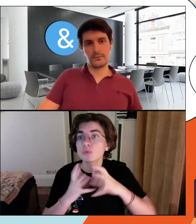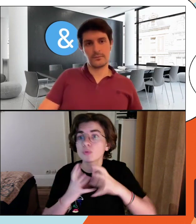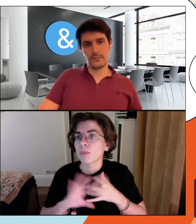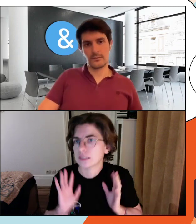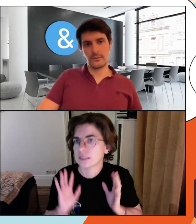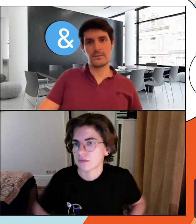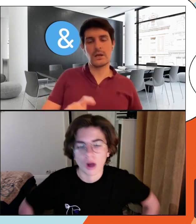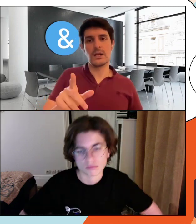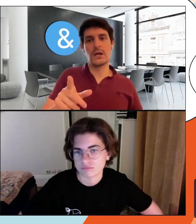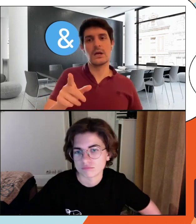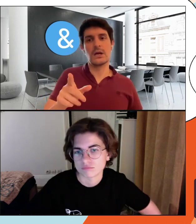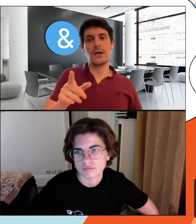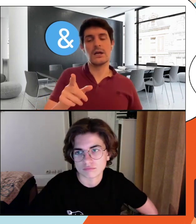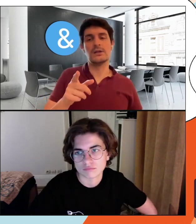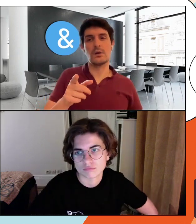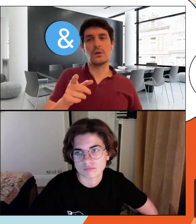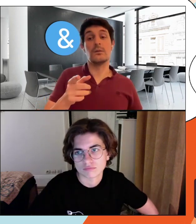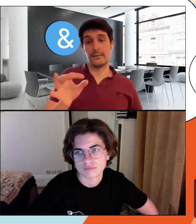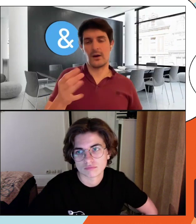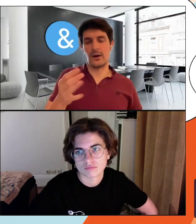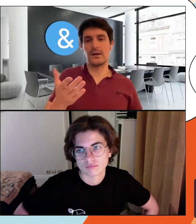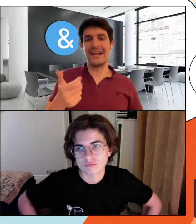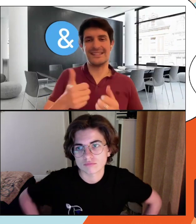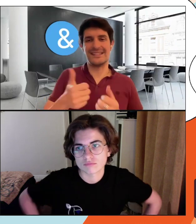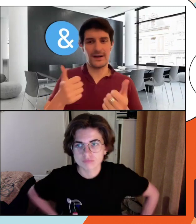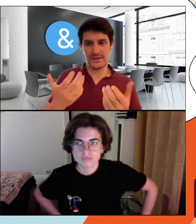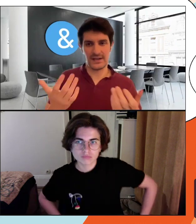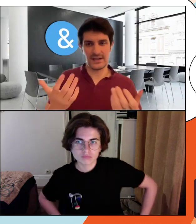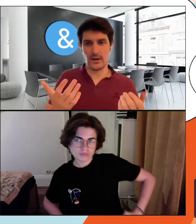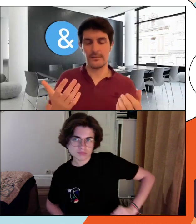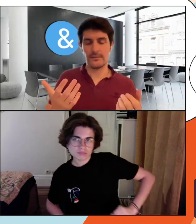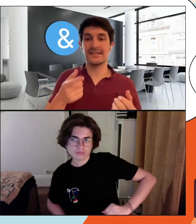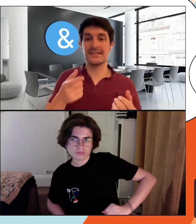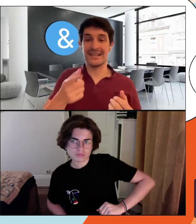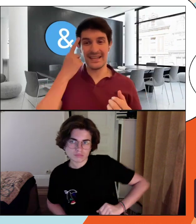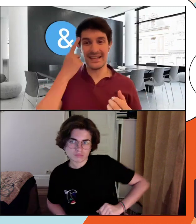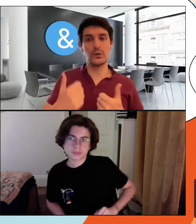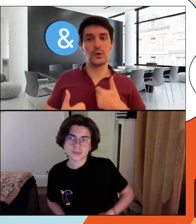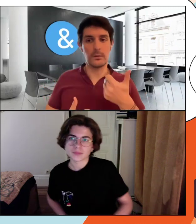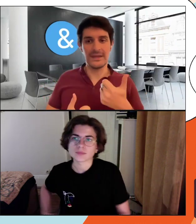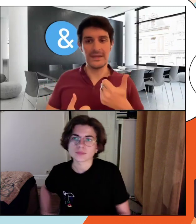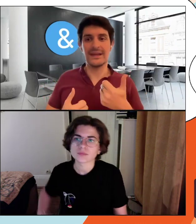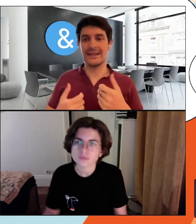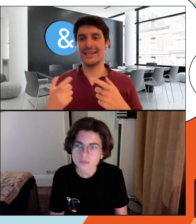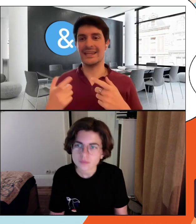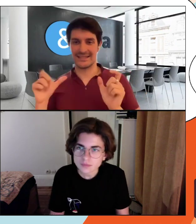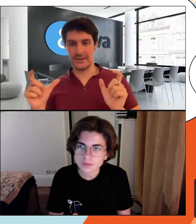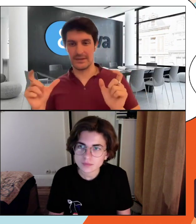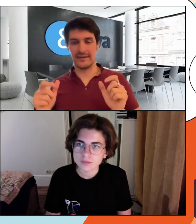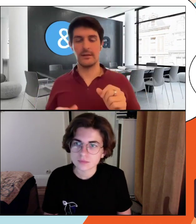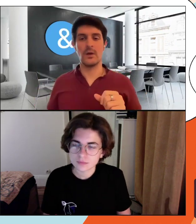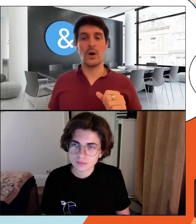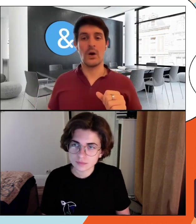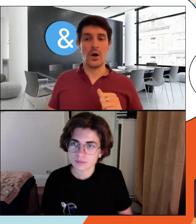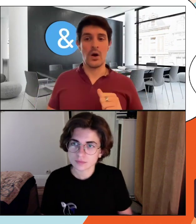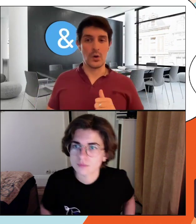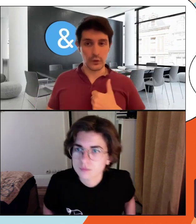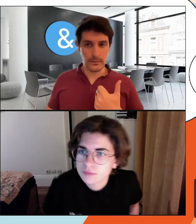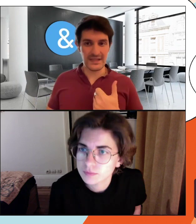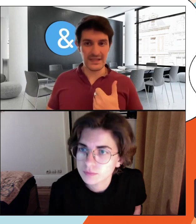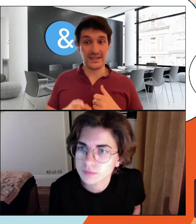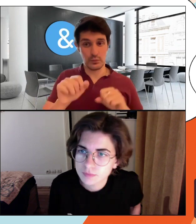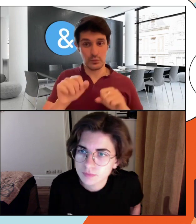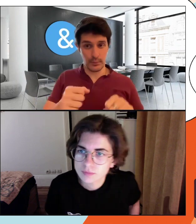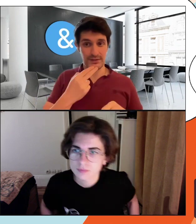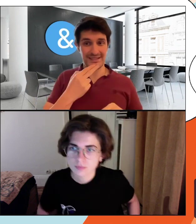Voilà. Ouais. Alors, la différence, c'est quoi? C'est l'idée d'autonomie et d'accessibilité. L'autonomie, c'est que tu